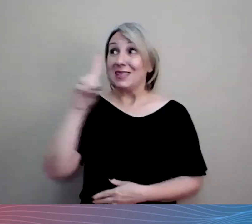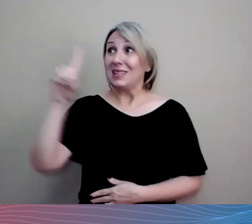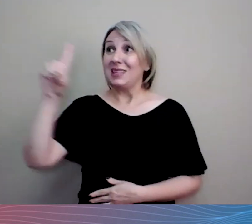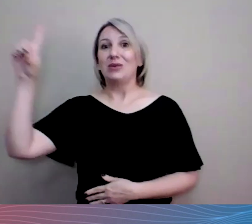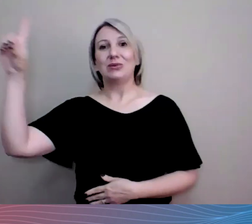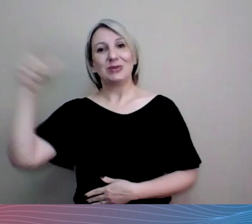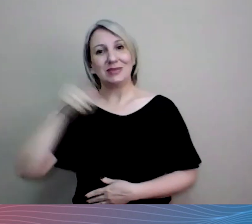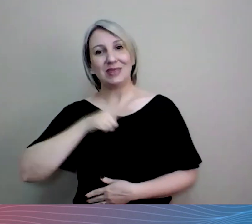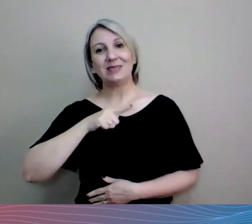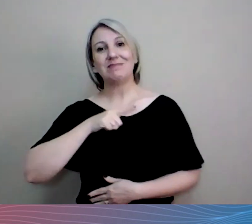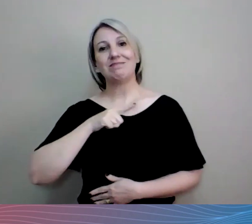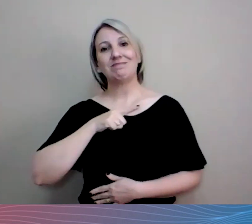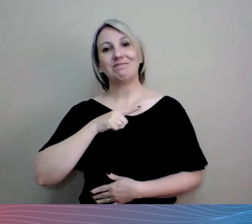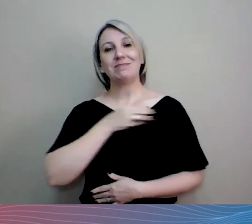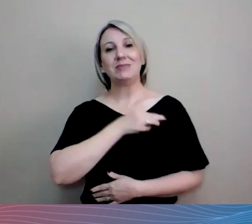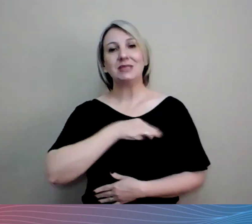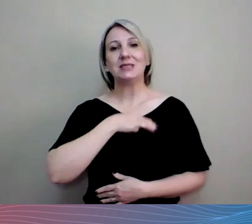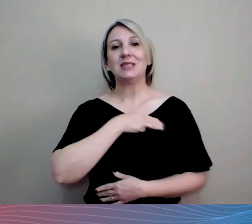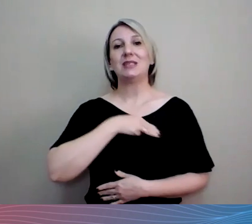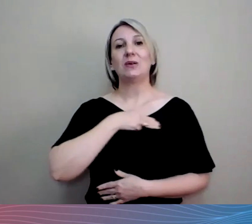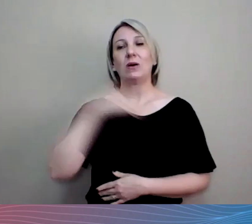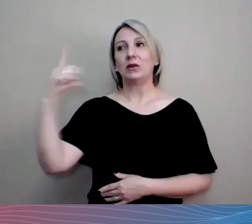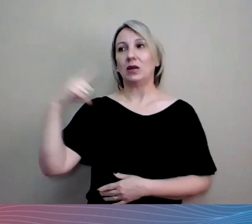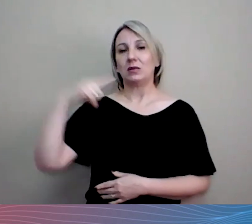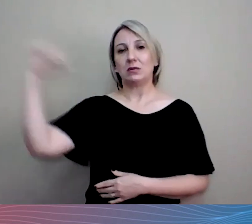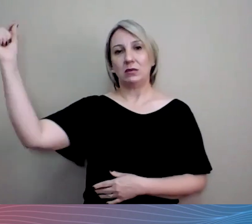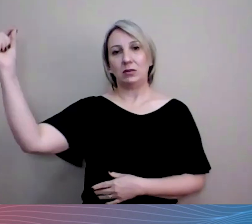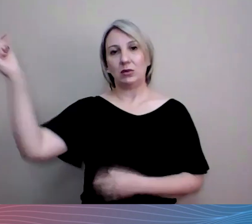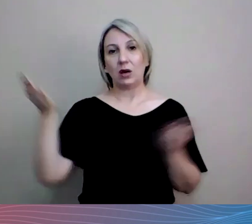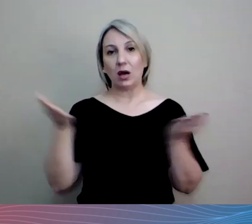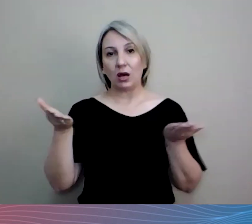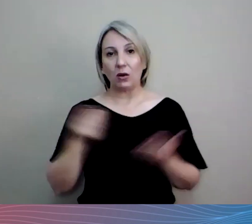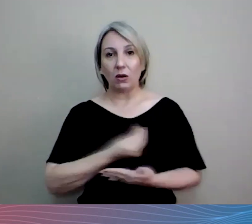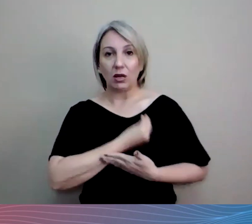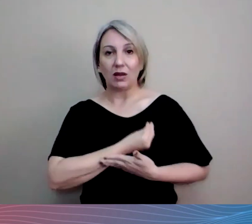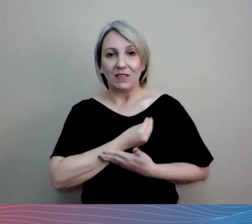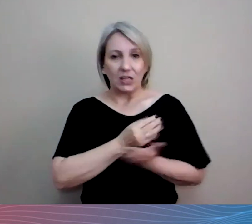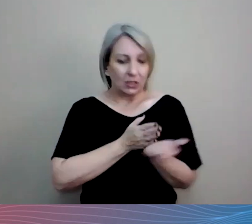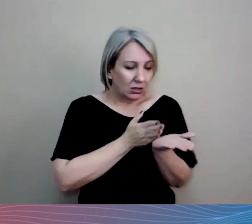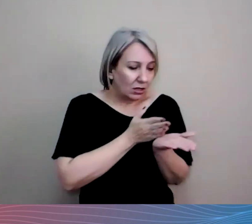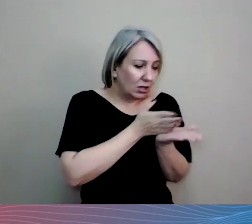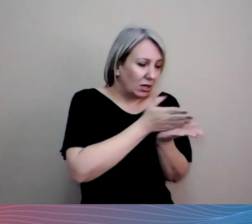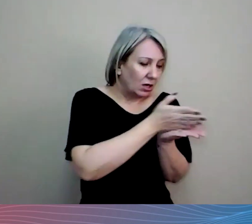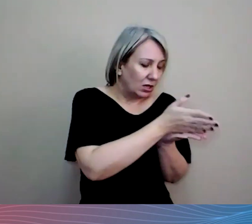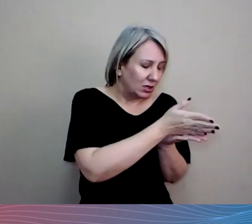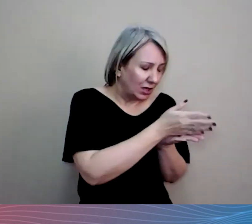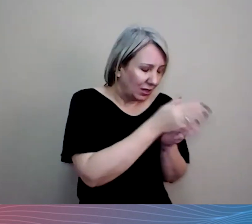sempre humildes. Por isso eu disse para os irmãos, sabe, nunca permita que o sucesso suba na